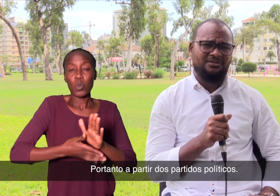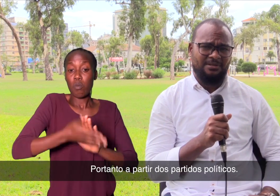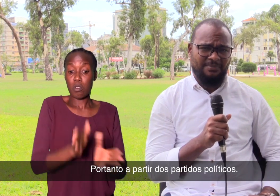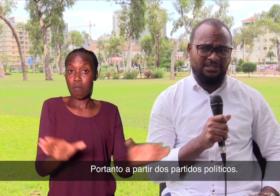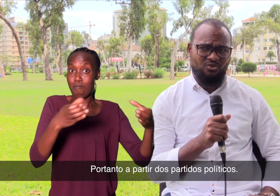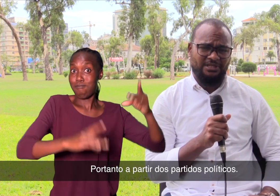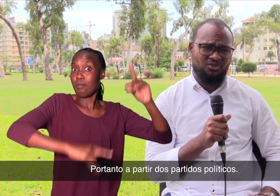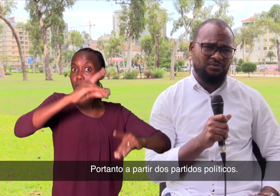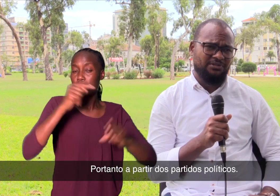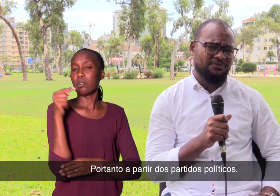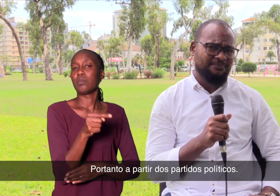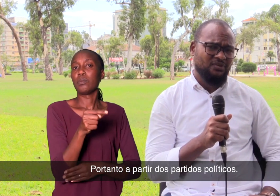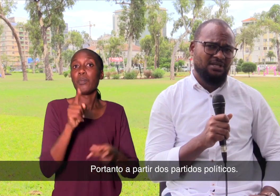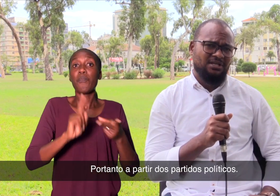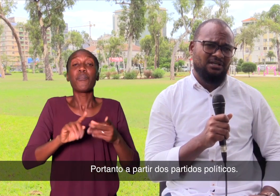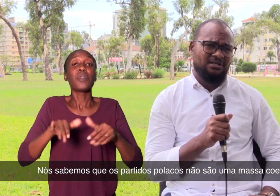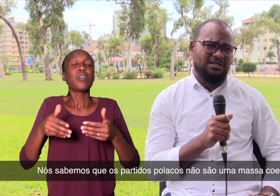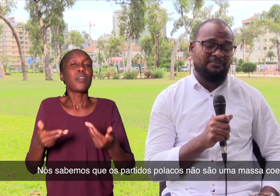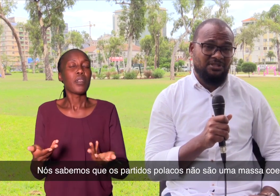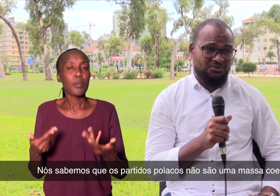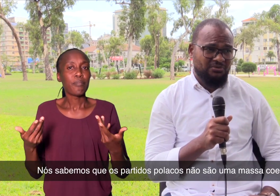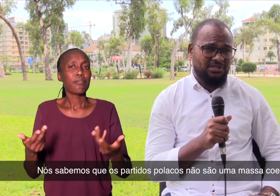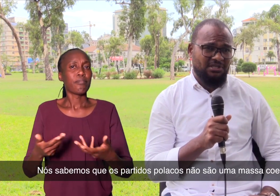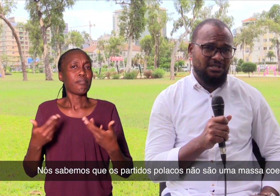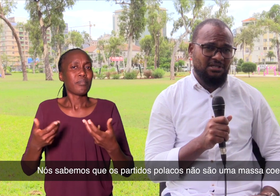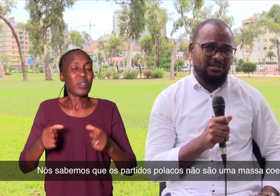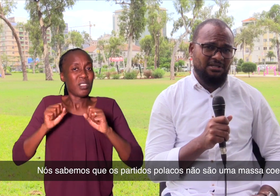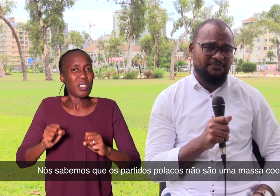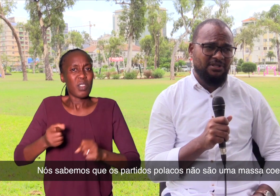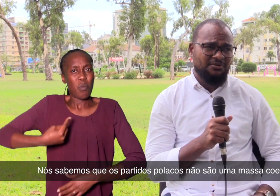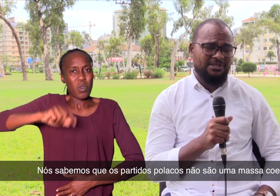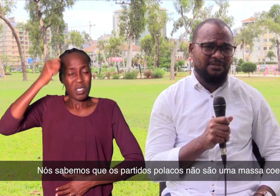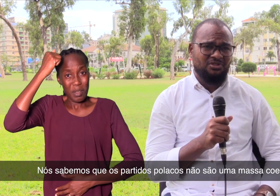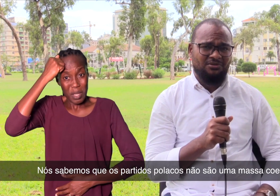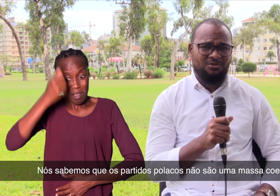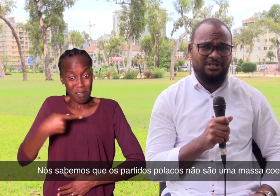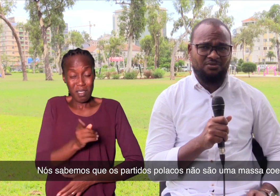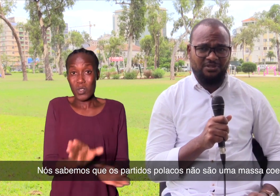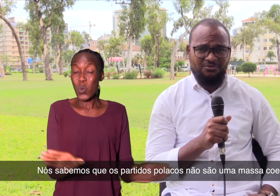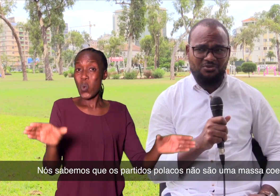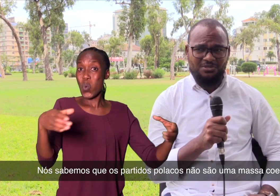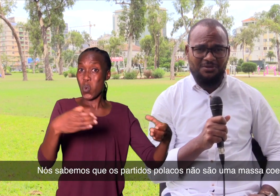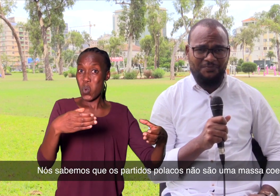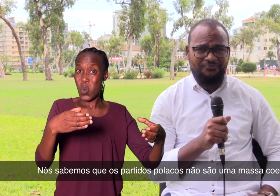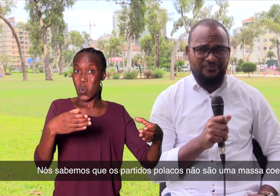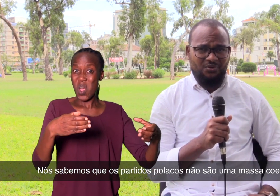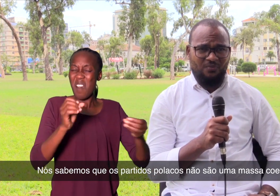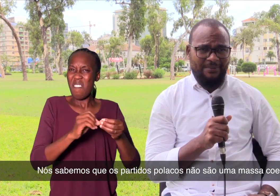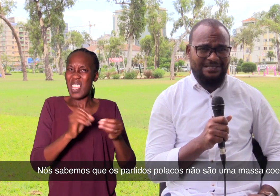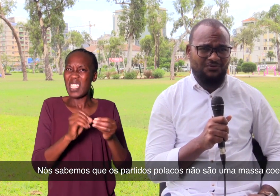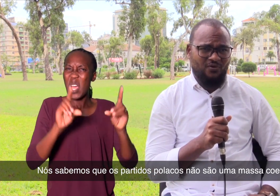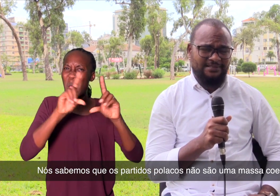a partir dos partidos políticos. é preciso que nós sabemos que os partidos políticos não são